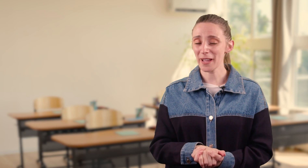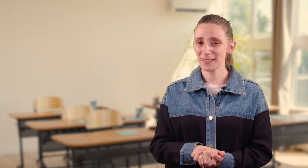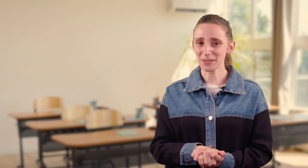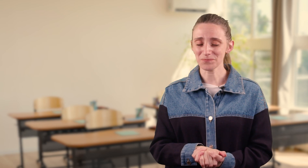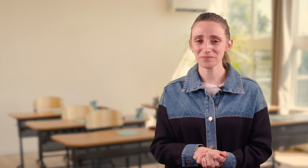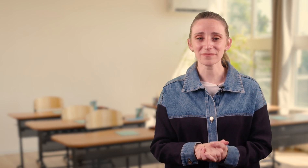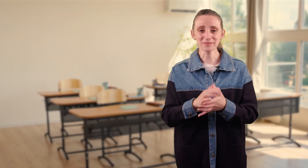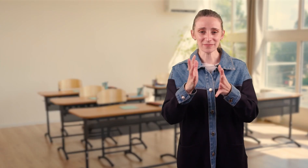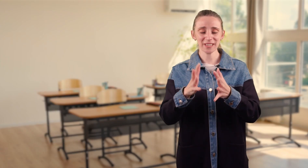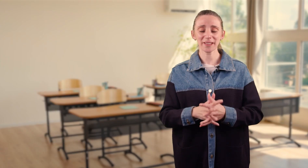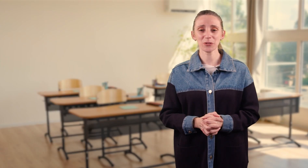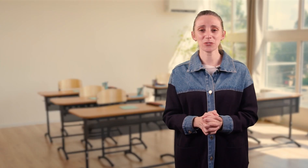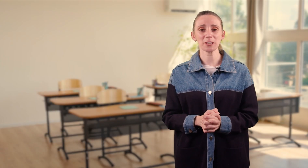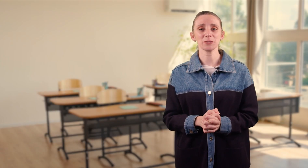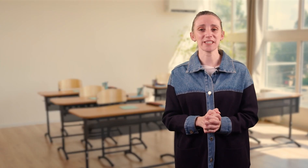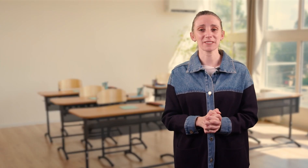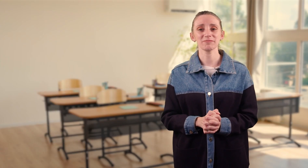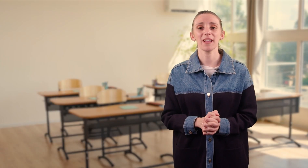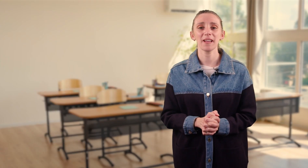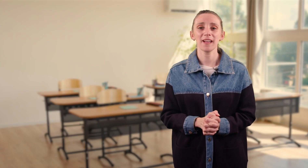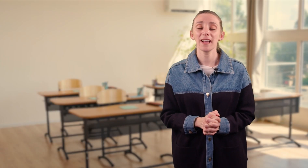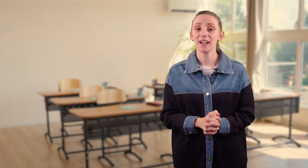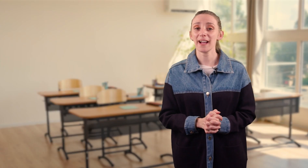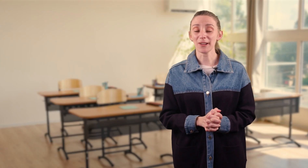je m'arrête là. Qu'est-ce que je viens de dire? Alors,